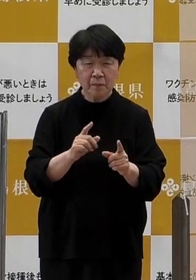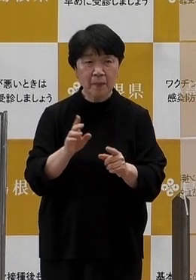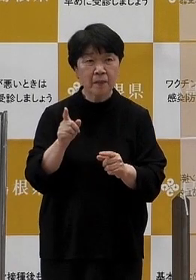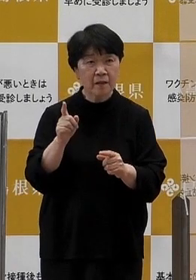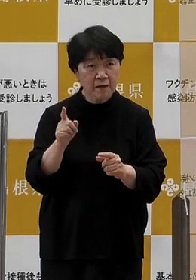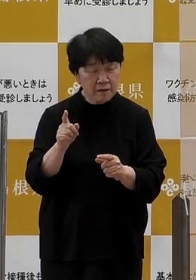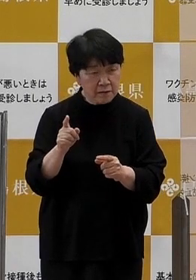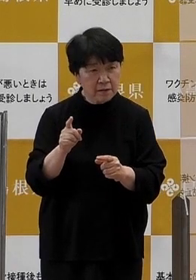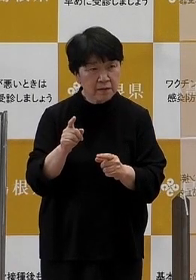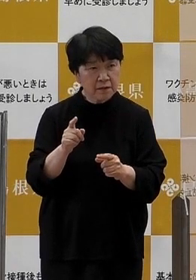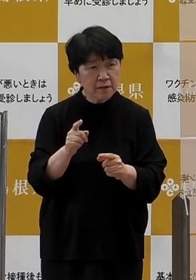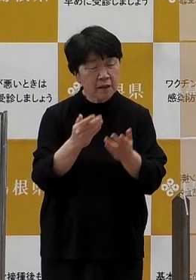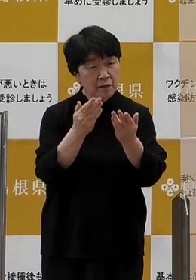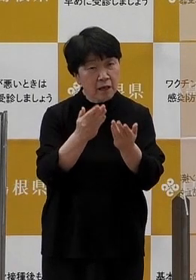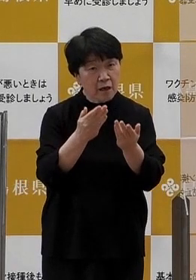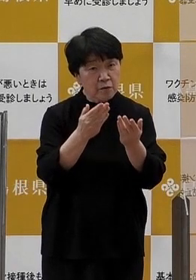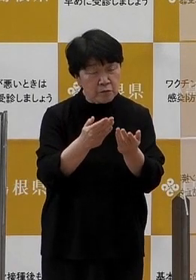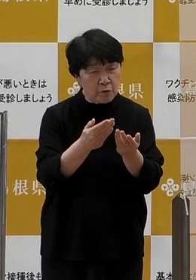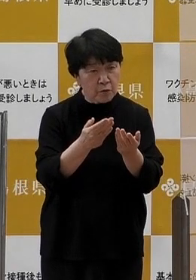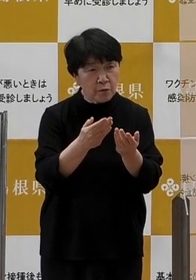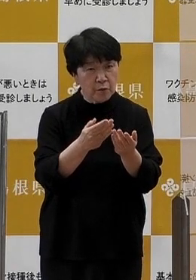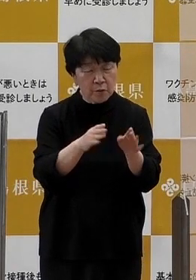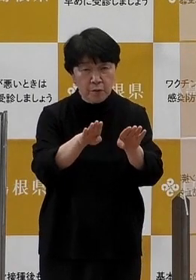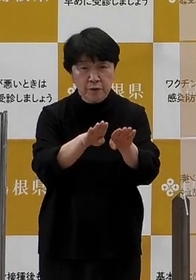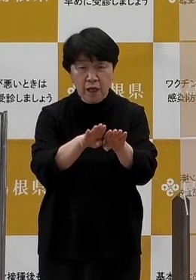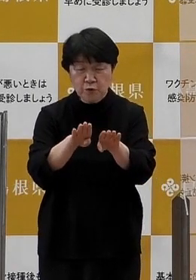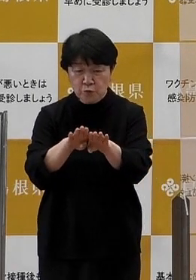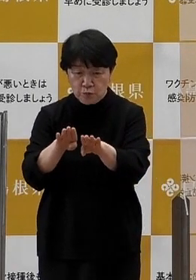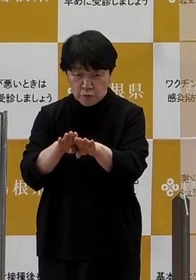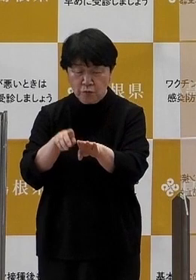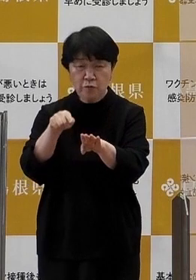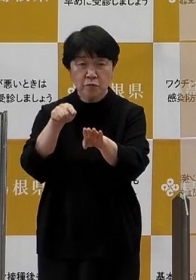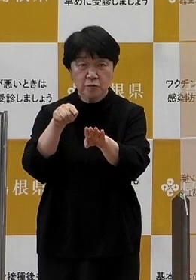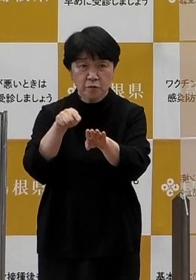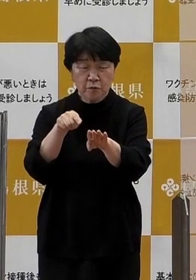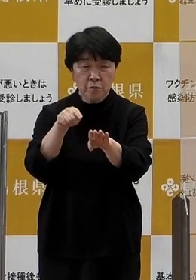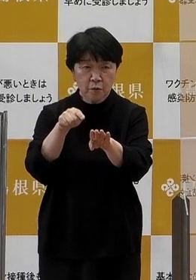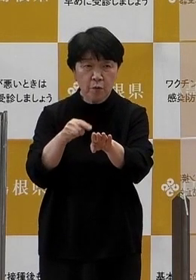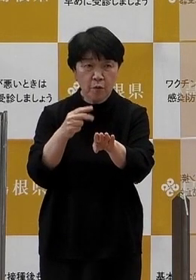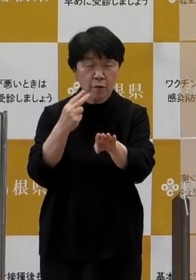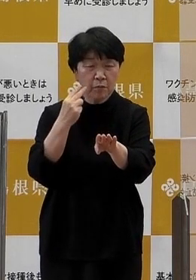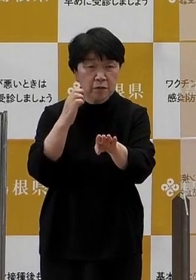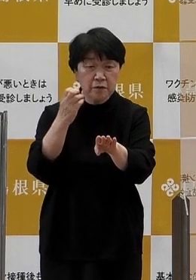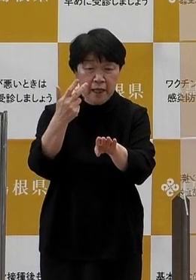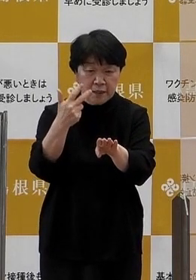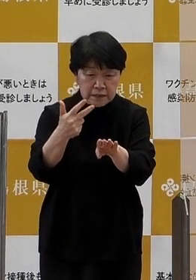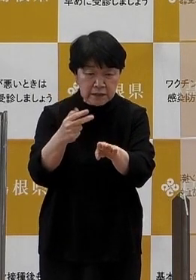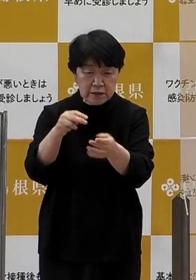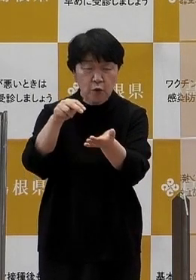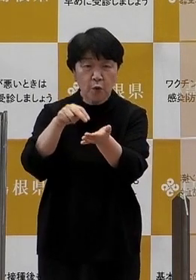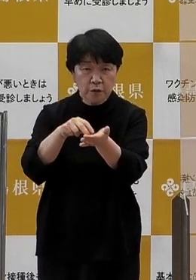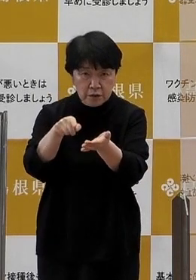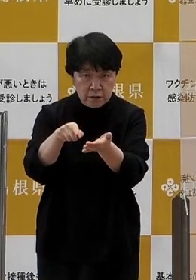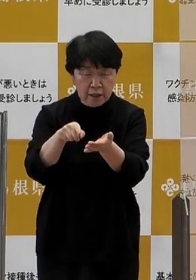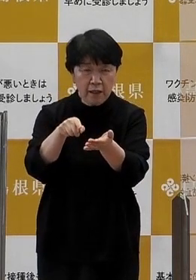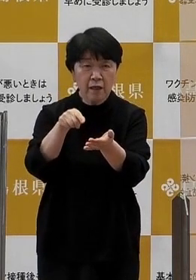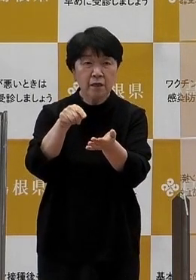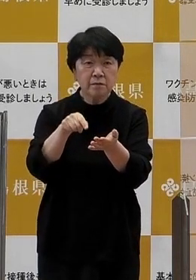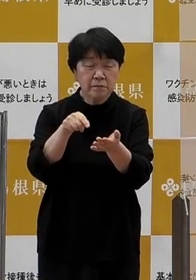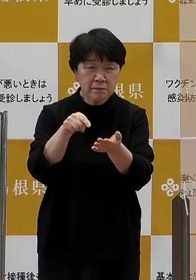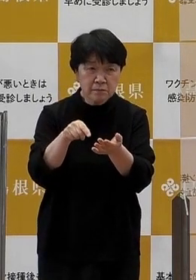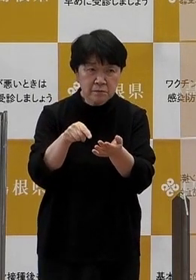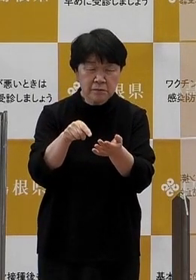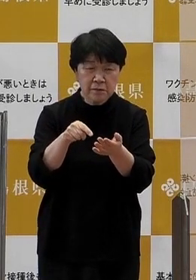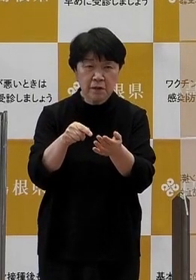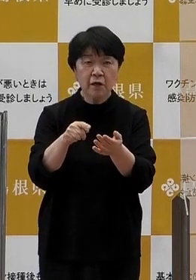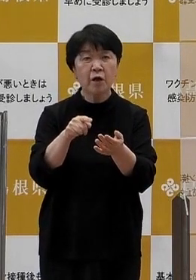の やる必要、私が何度申し上げているように、あのこの数字に対する認識が違うとすると、